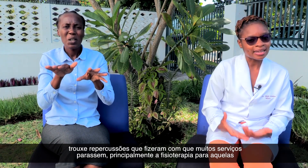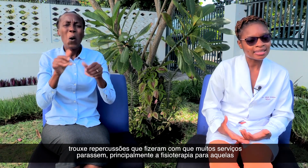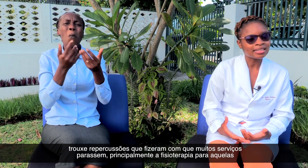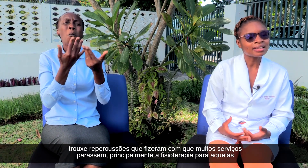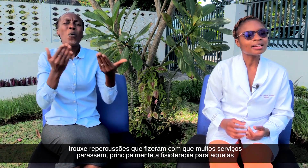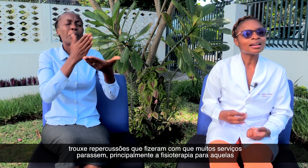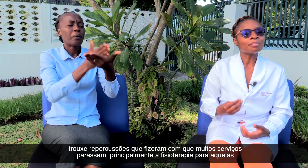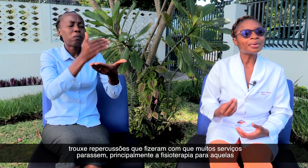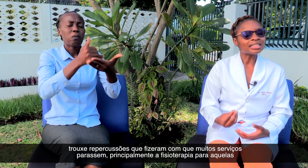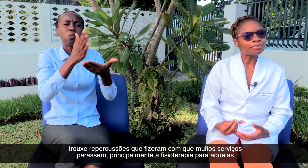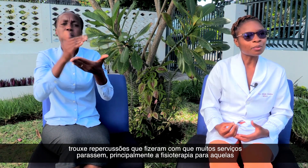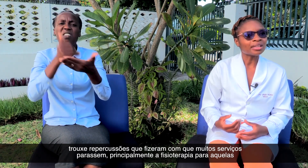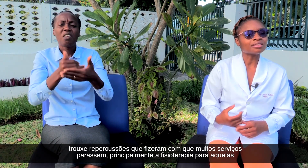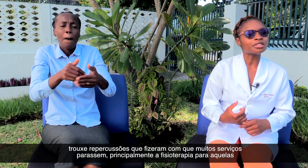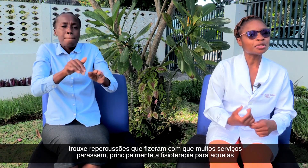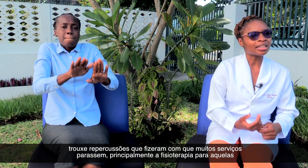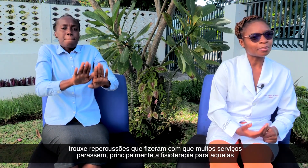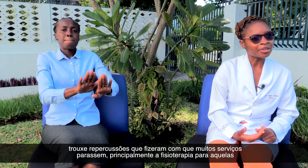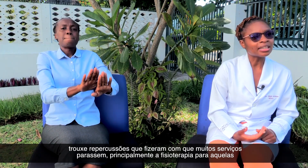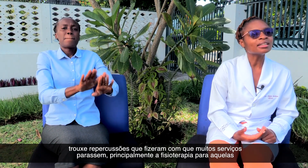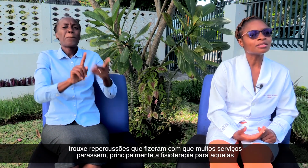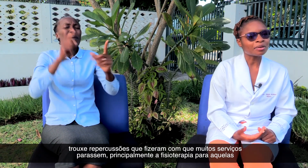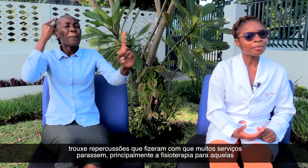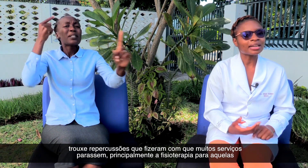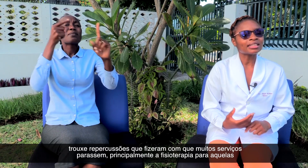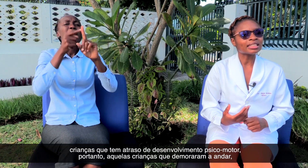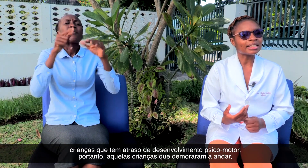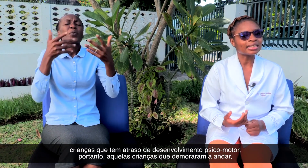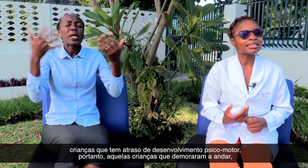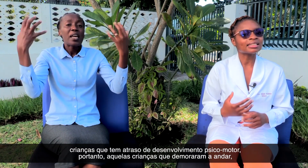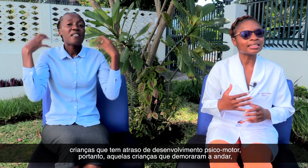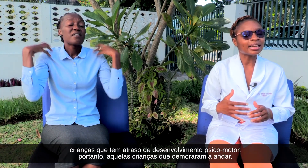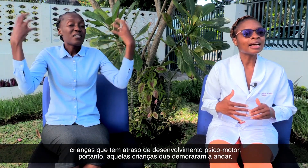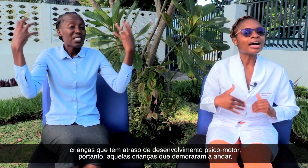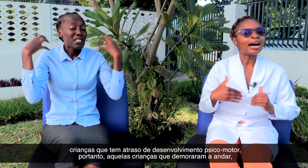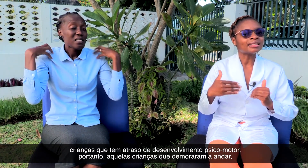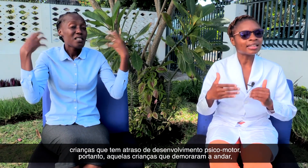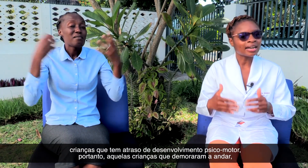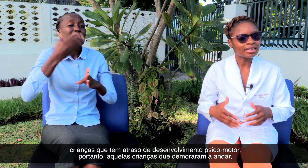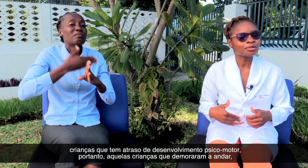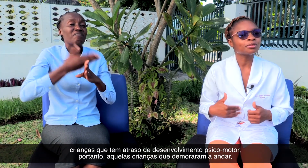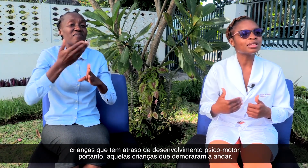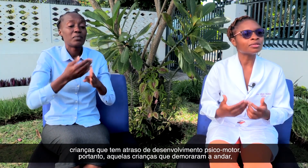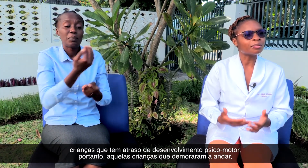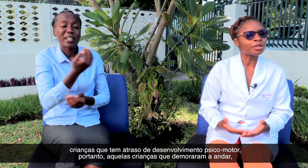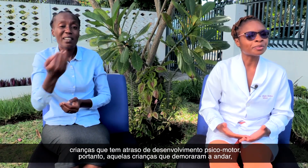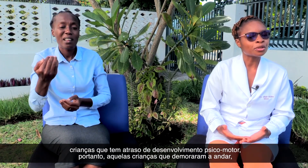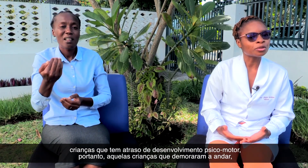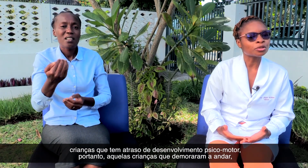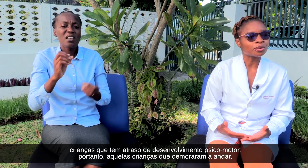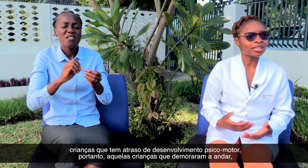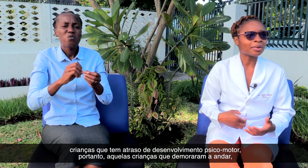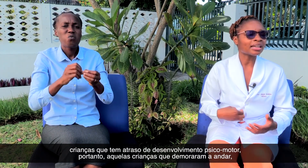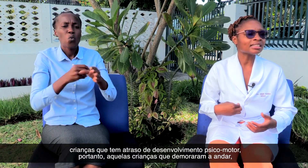parassem, principalmente a fisioterapia, não é? Para aquelas crianças que têm atraso de desenvolvimento